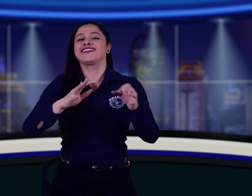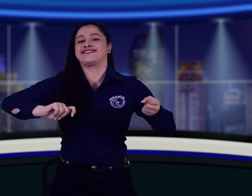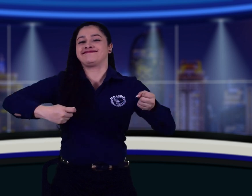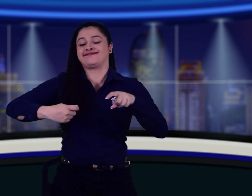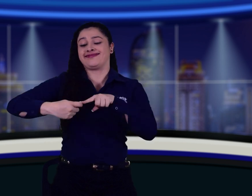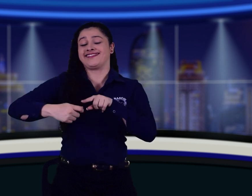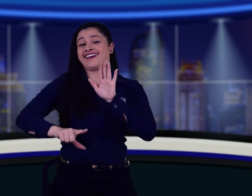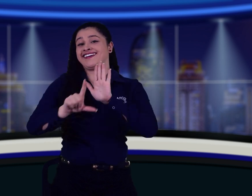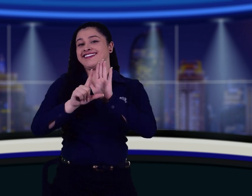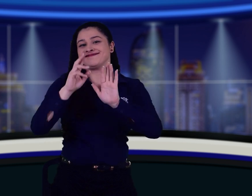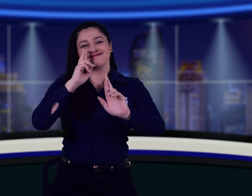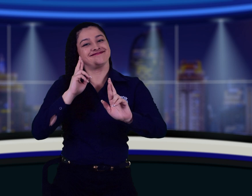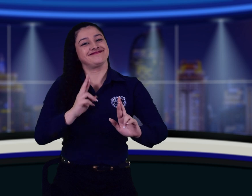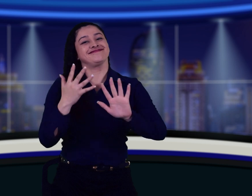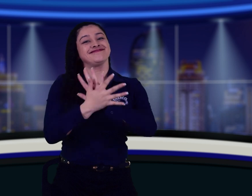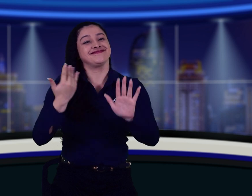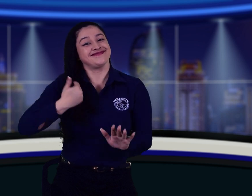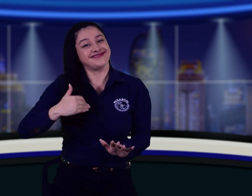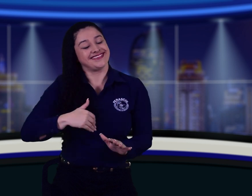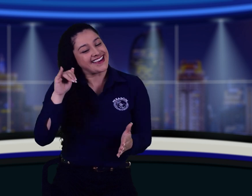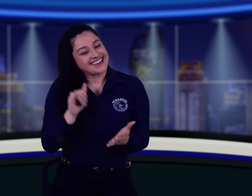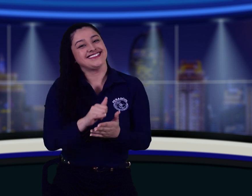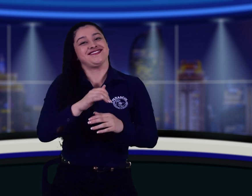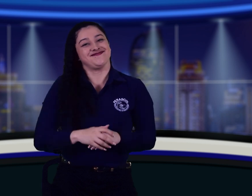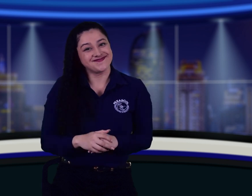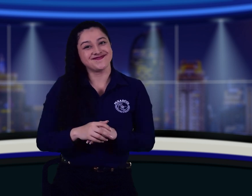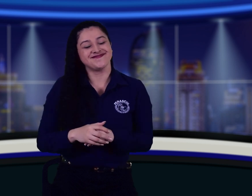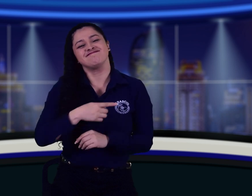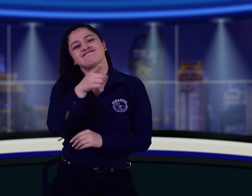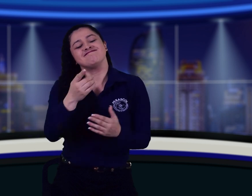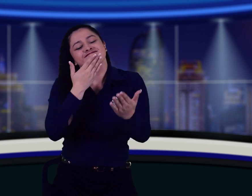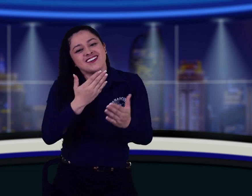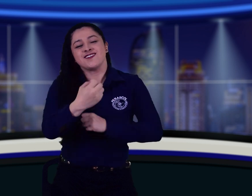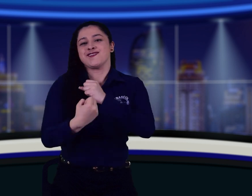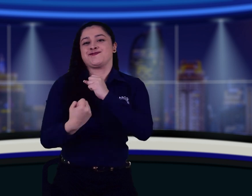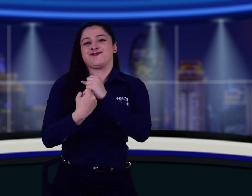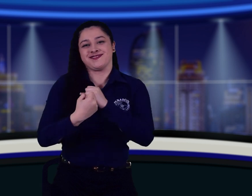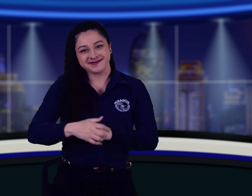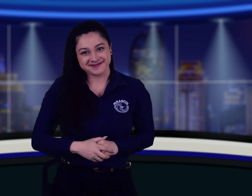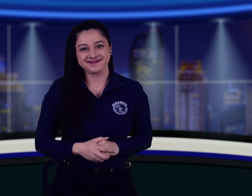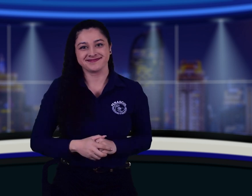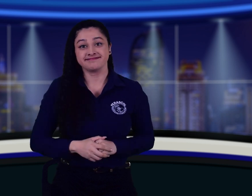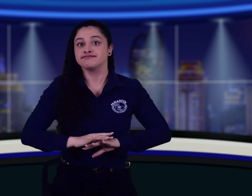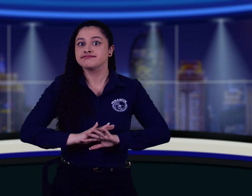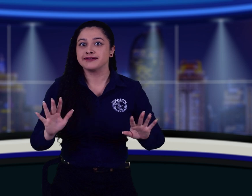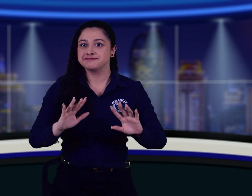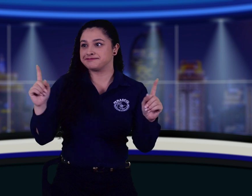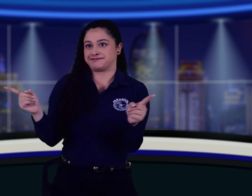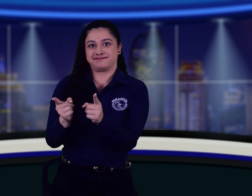encendimos el motor la aprobación de la ley del reconocimiento de la lengua de señas Argentina Muchas gracias por su apoyo